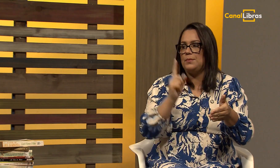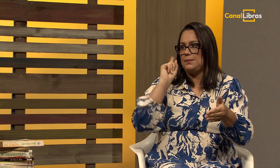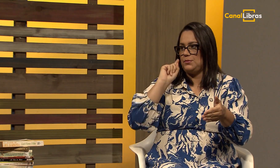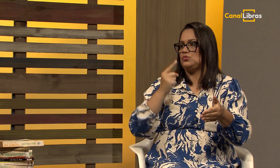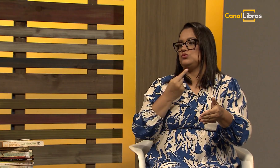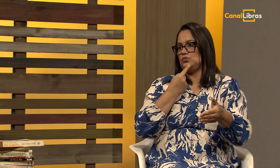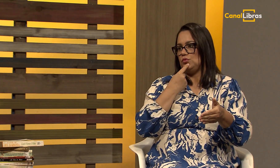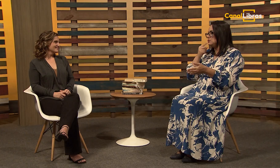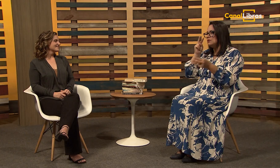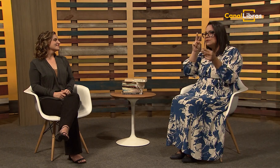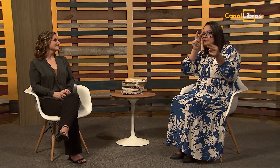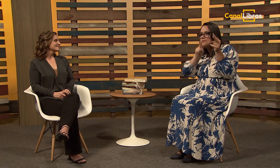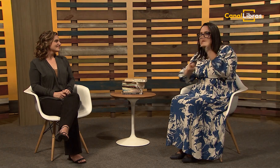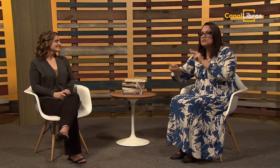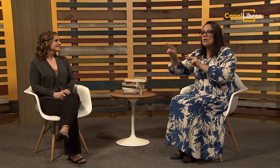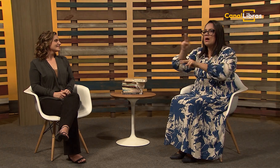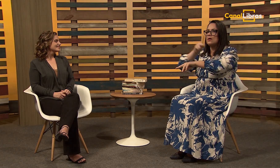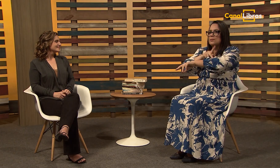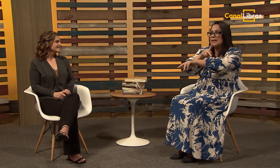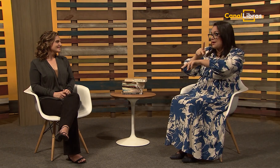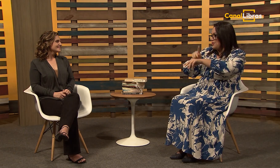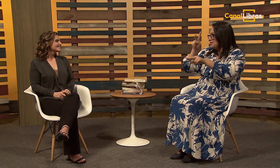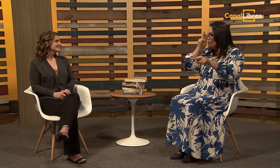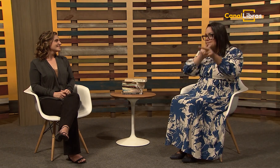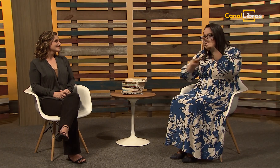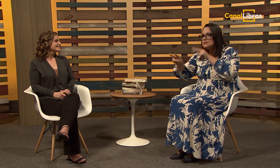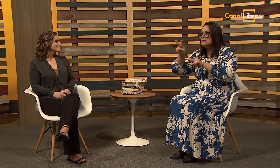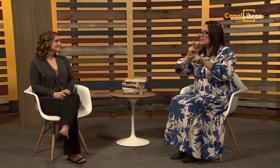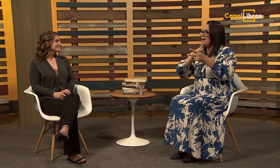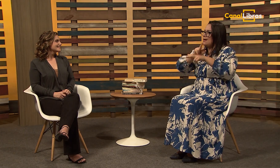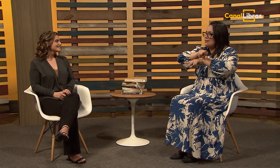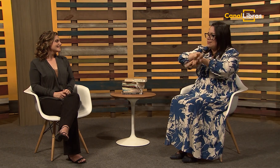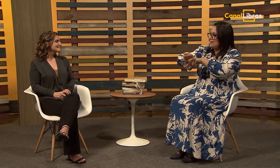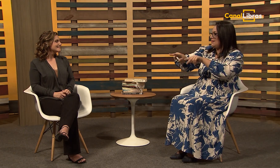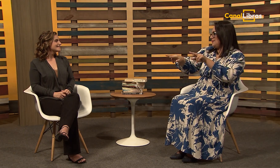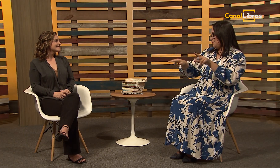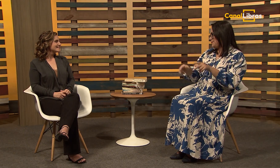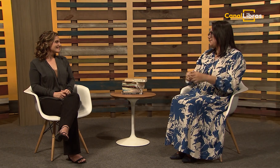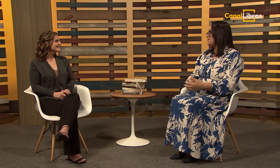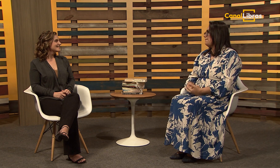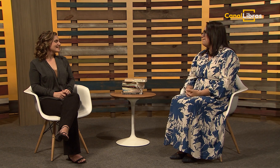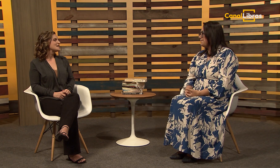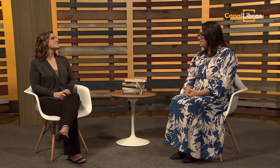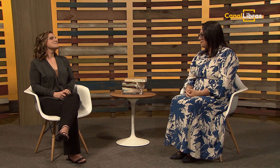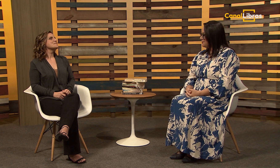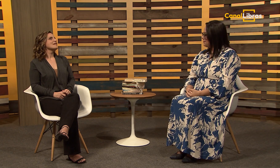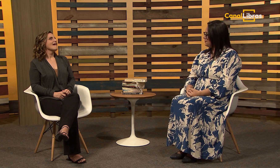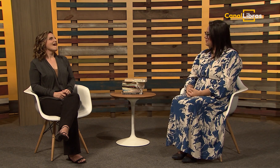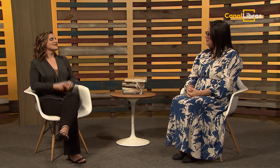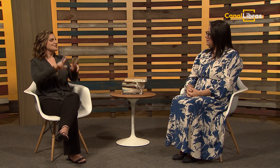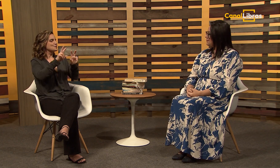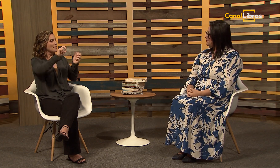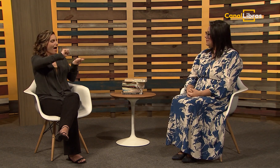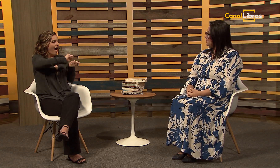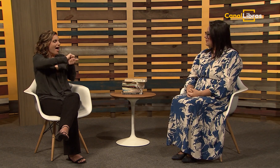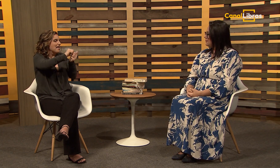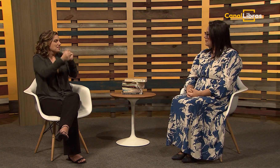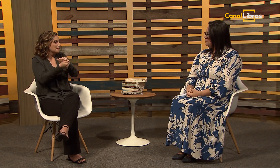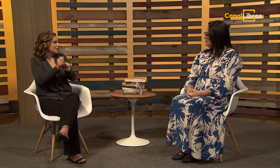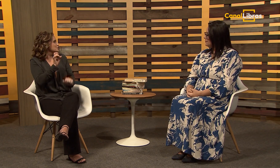falando de uma alfabetização voltada para todas as especificidades do surdo, assim como sua formação visual e espacial dentro do conceito da pedagogia visual.